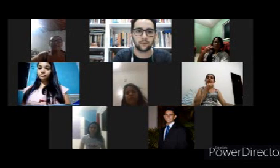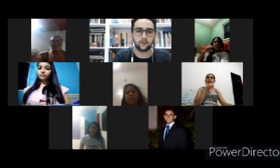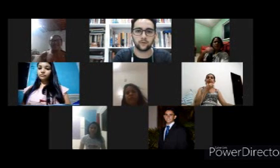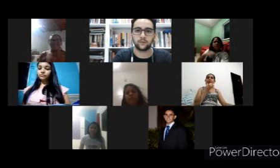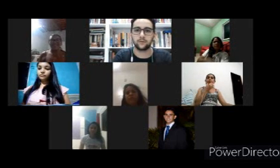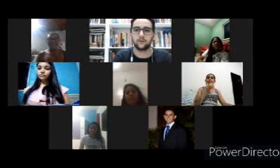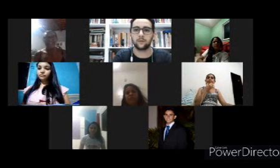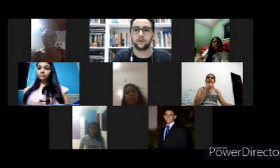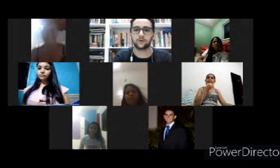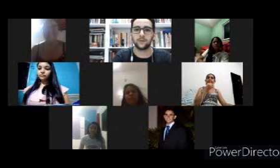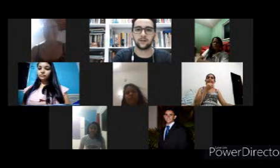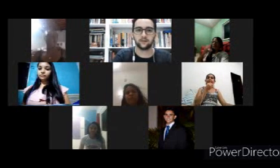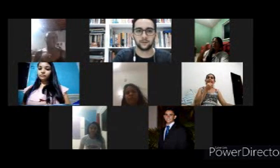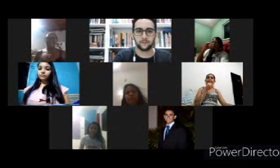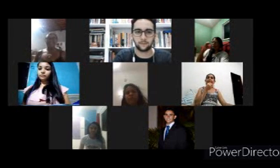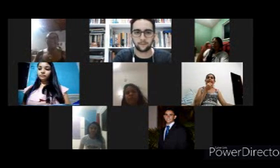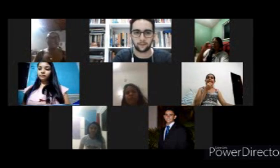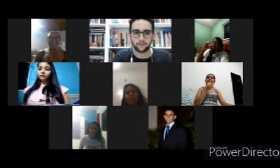Pronto. Pode começar, Lucimar.